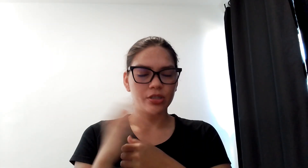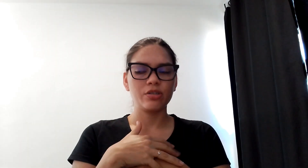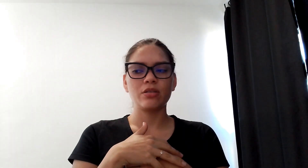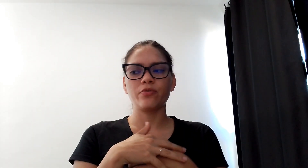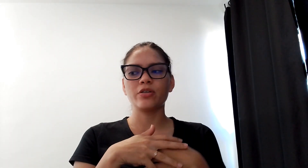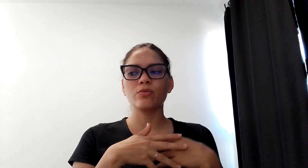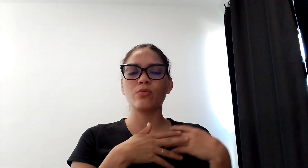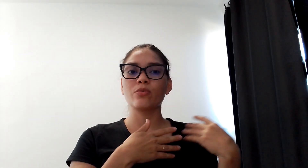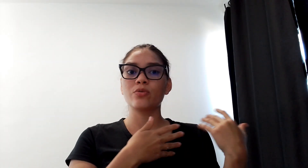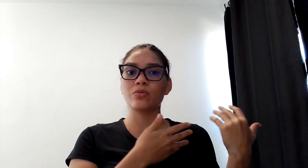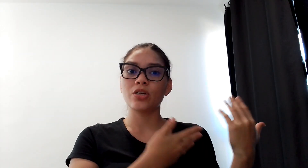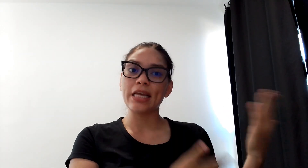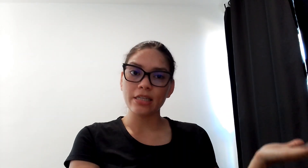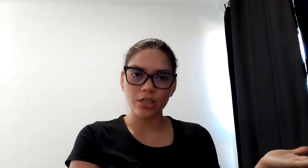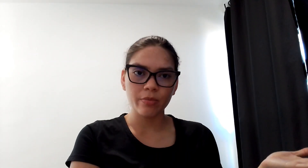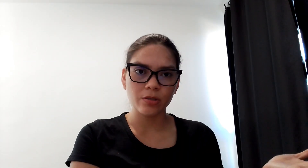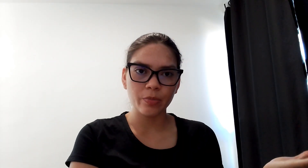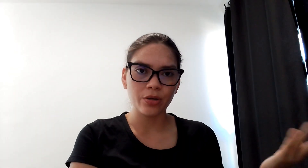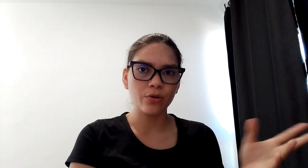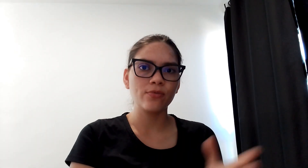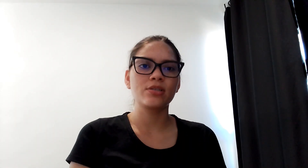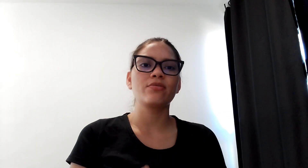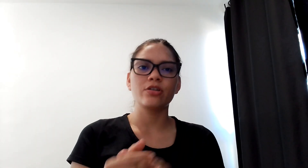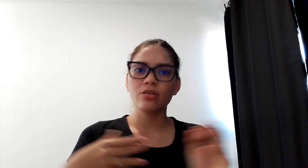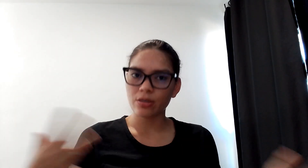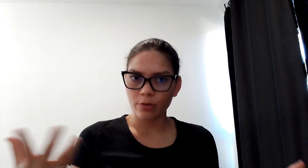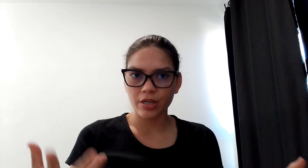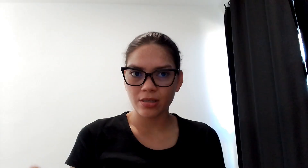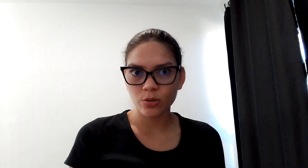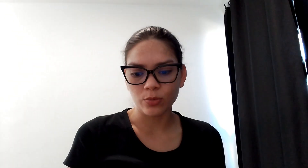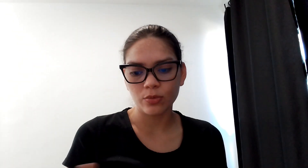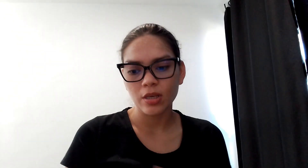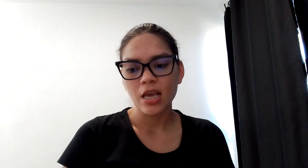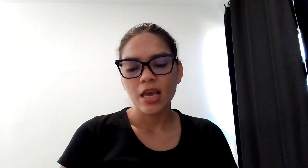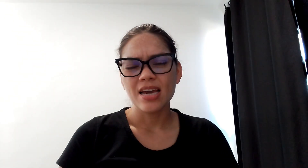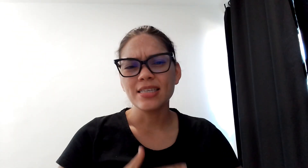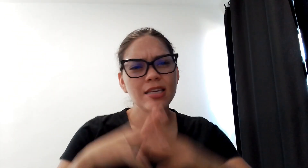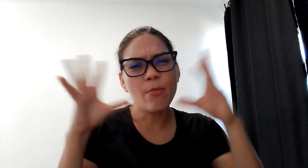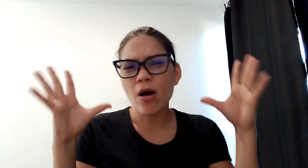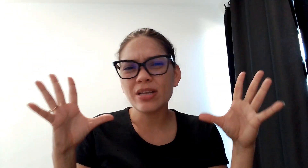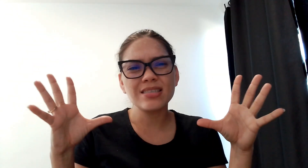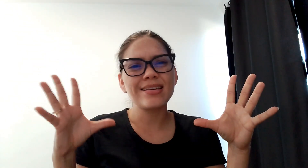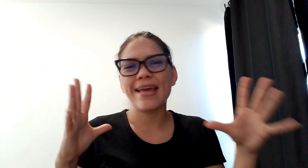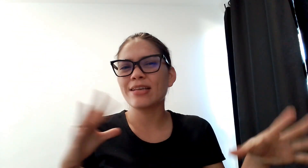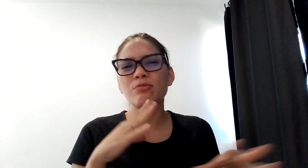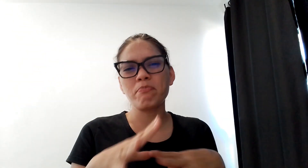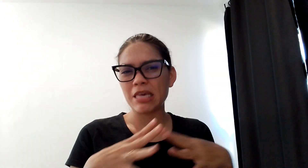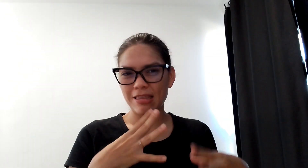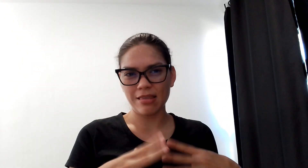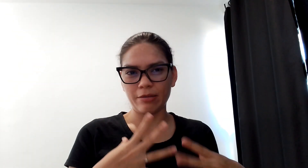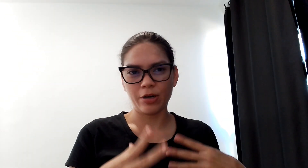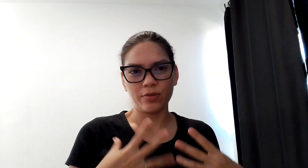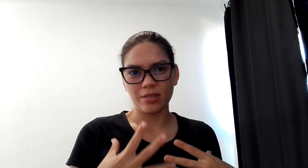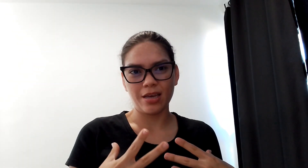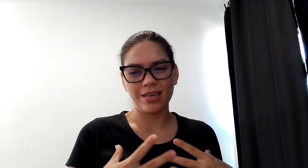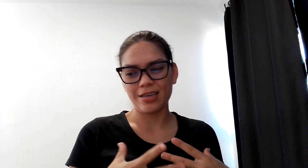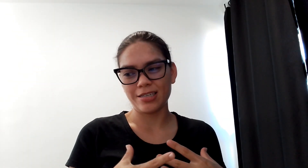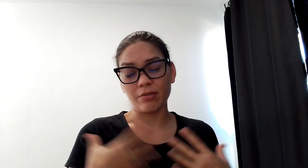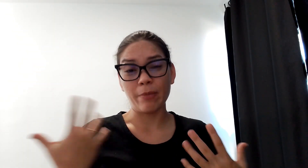se faz um curso de letras Libras superior, você vai estudar sobre esse assunto. Essa aqui é uma aula assim resumida para você que já não quer